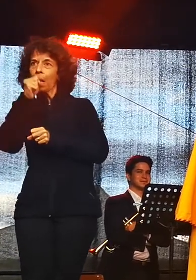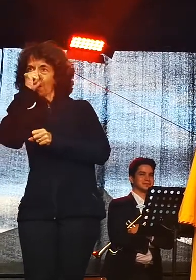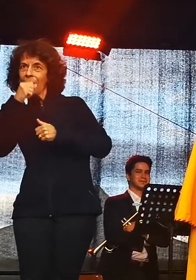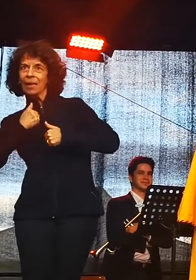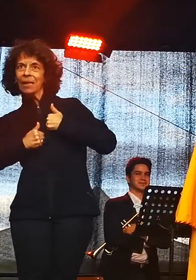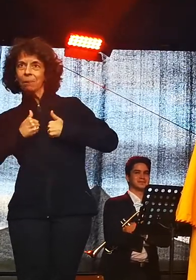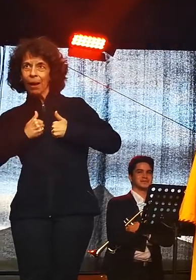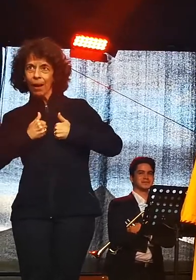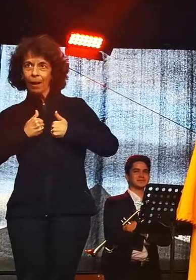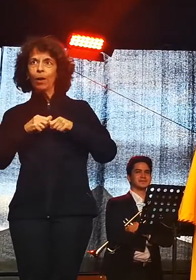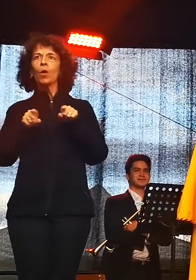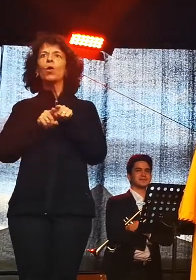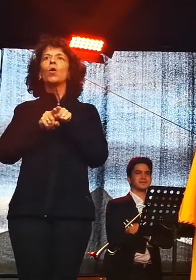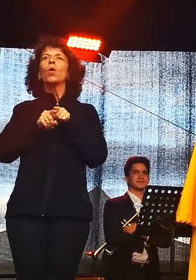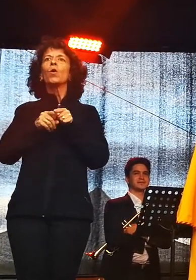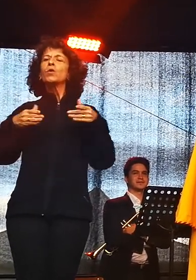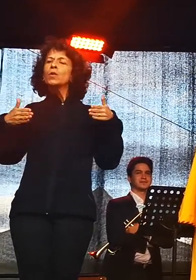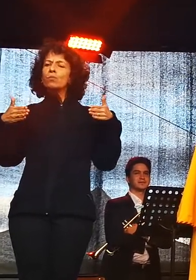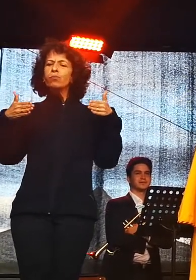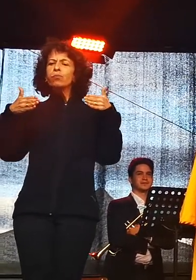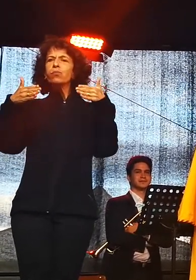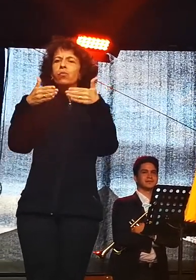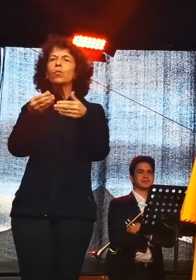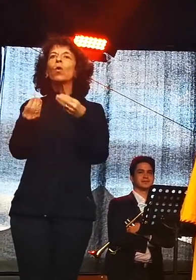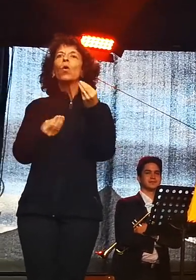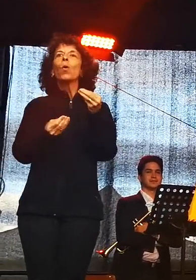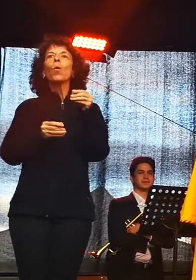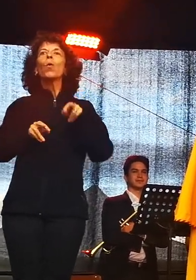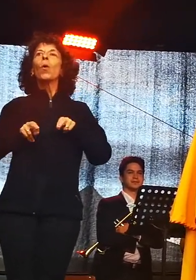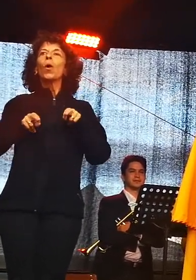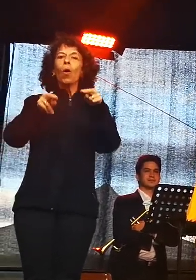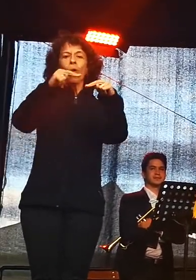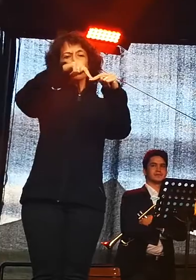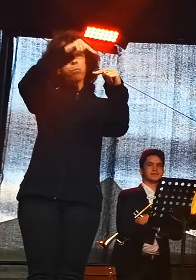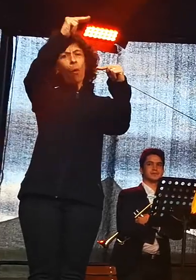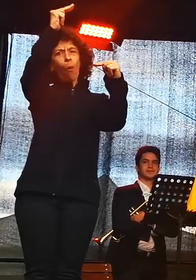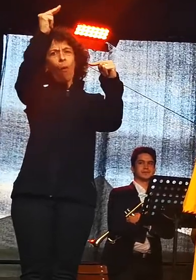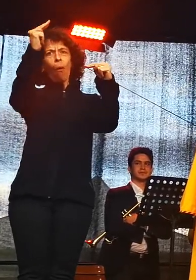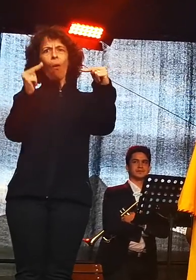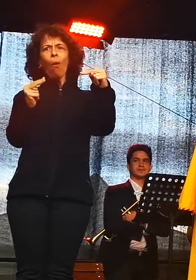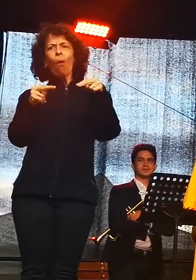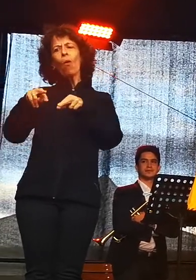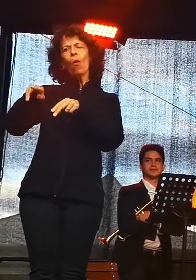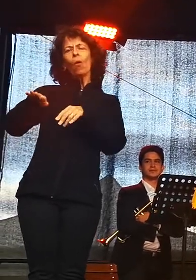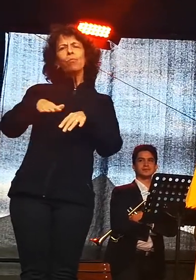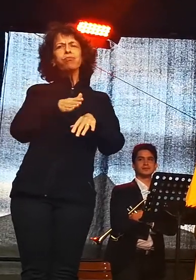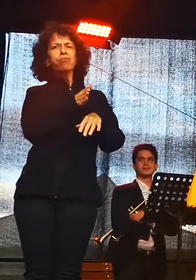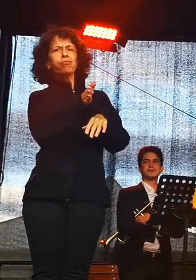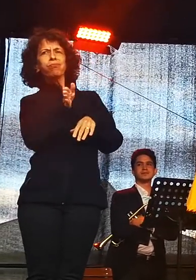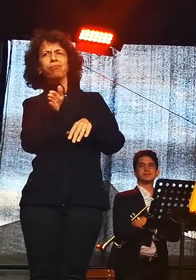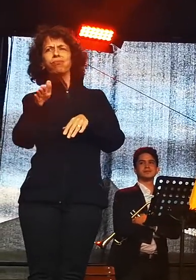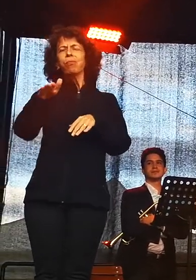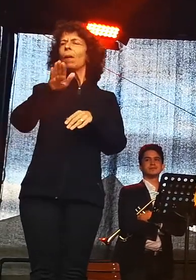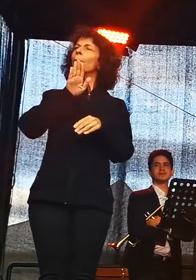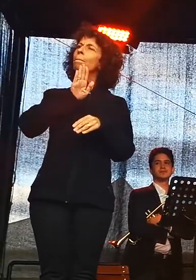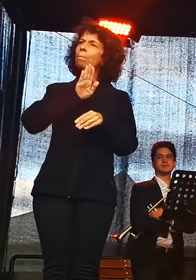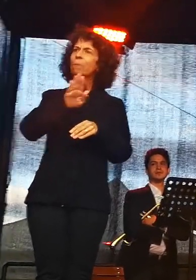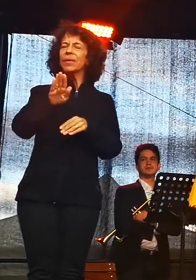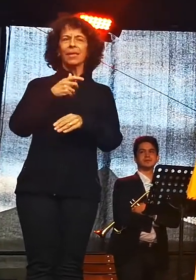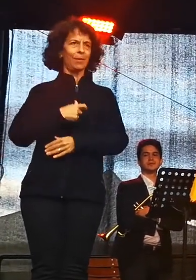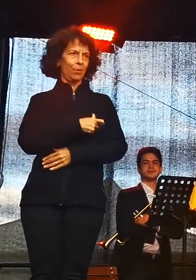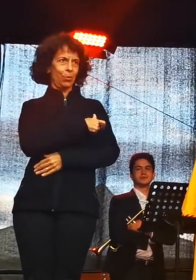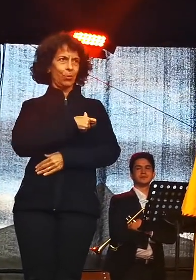Paquis, ou encore à la pointe de la Jonction, ou plonger dans le Rhône et s'y laisser porter par le courant, est une activité typique